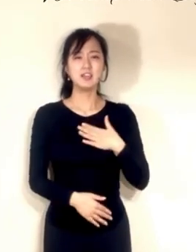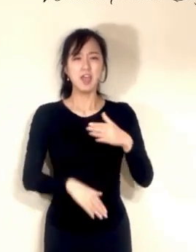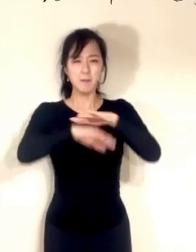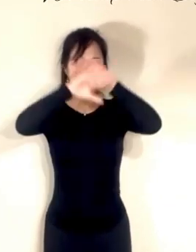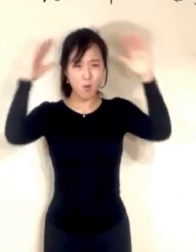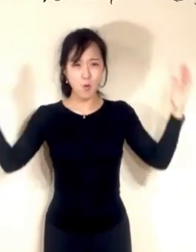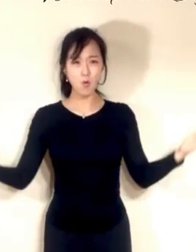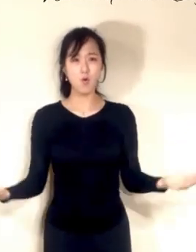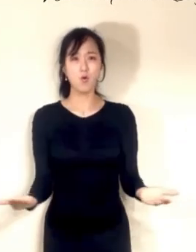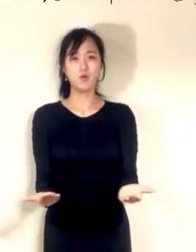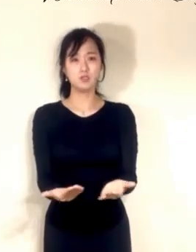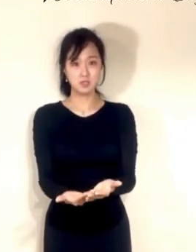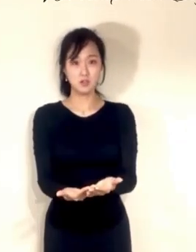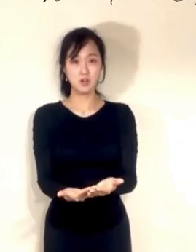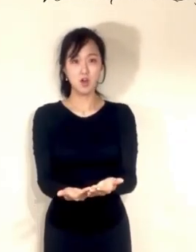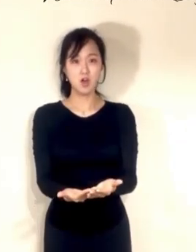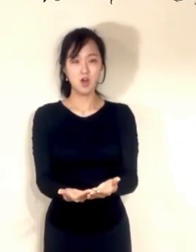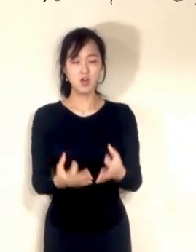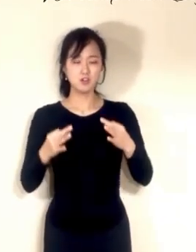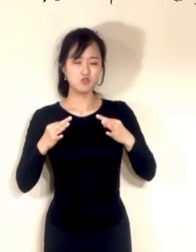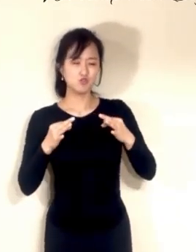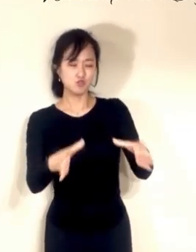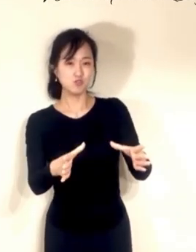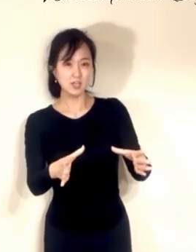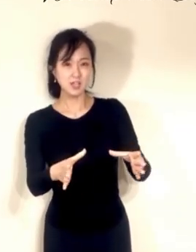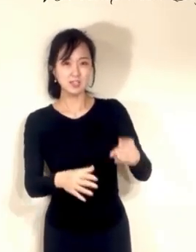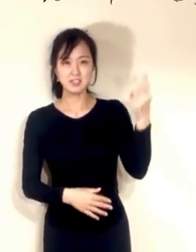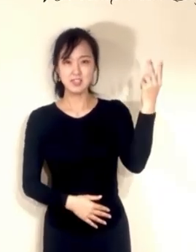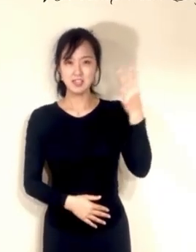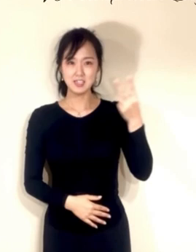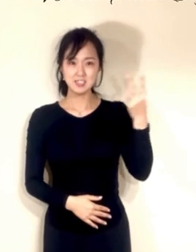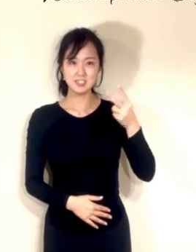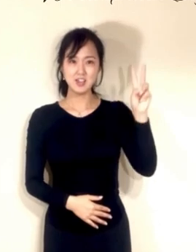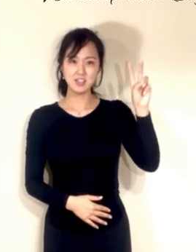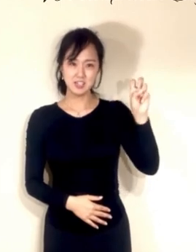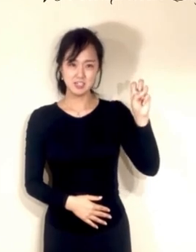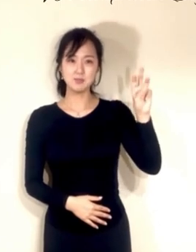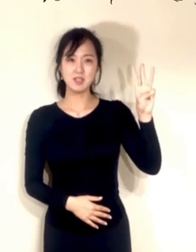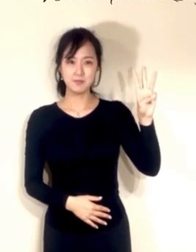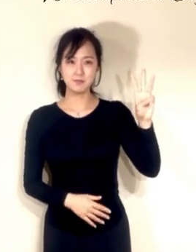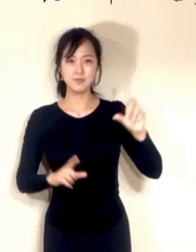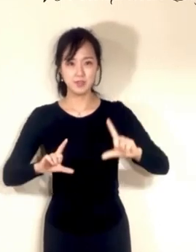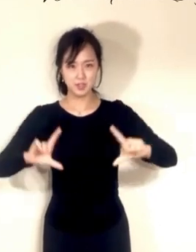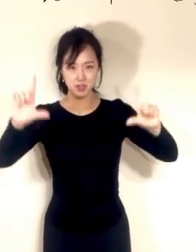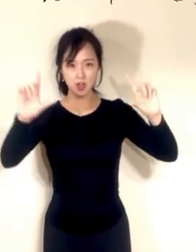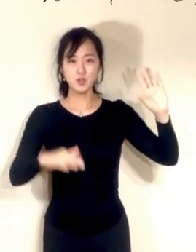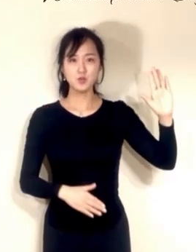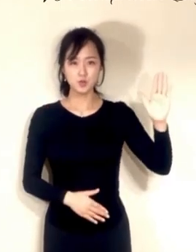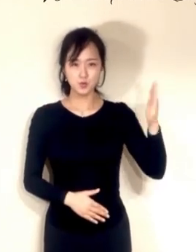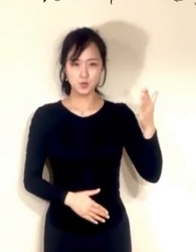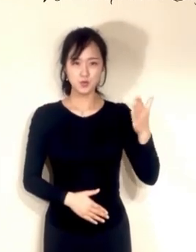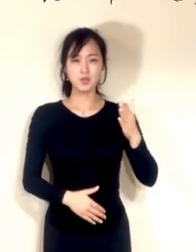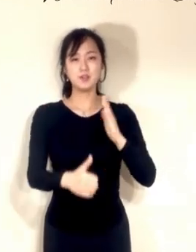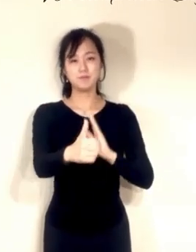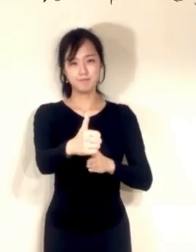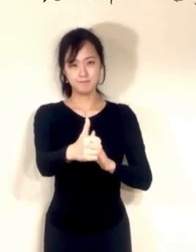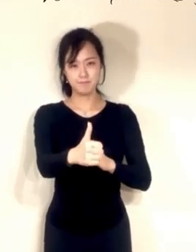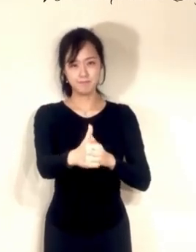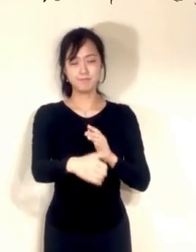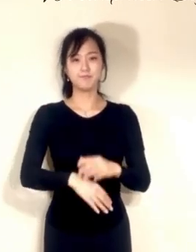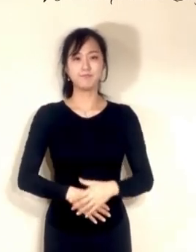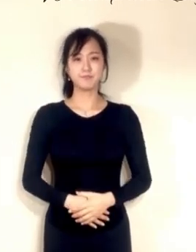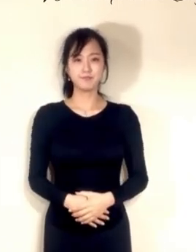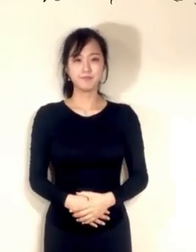2023년이 되기를 소원합니다. 지난 한 해를 돌아보고 결산하면서 새로운 한 해 다시